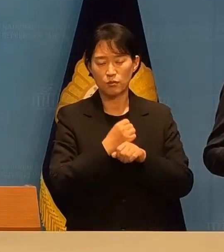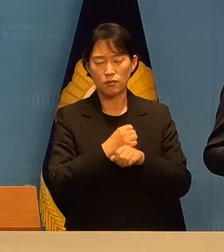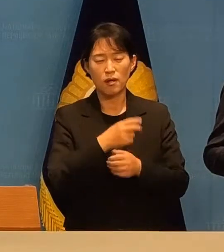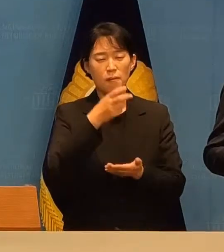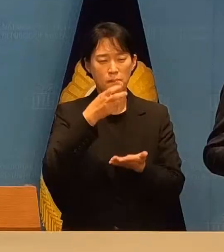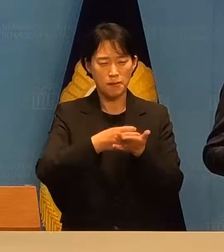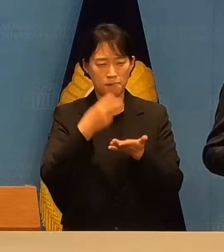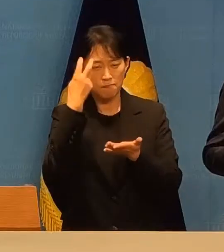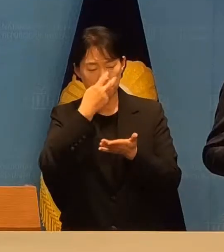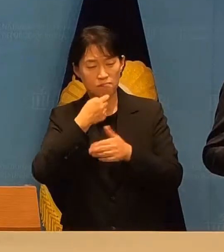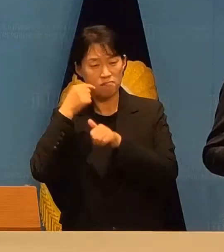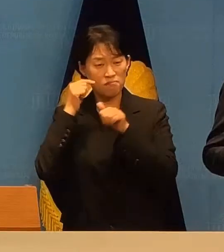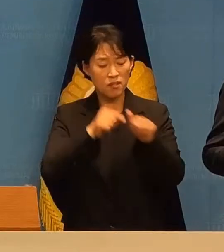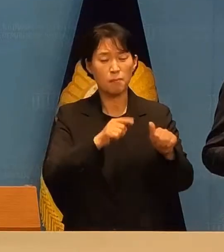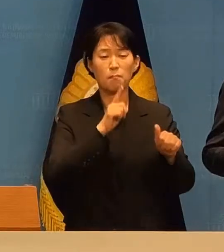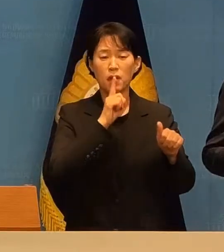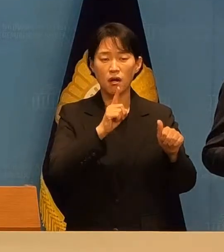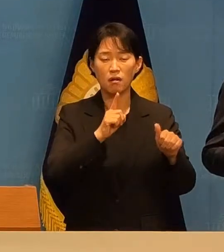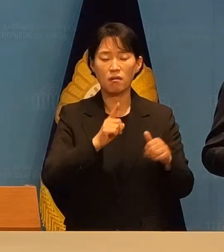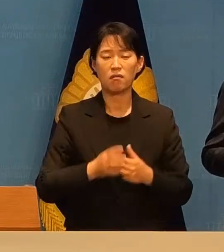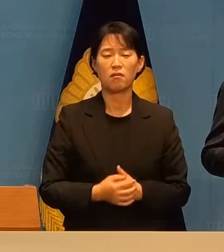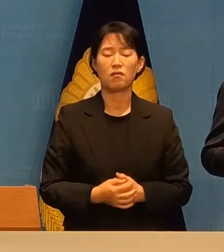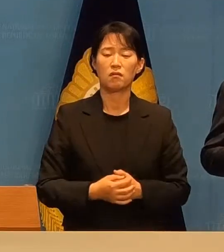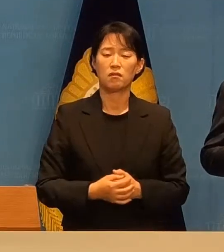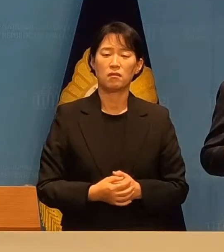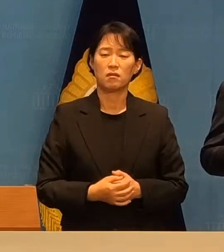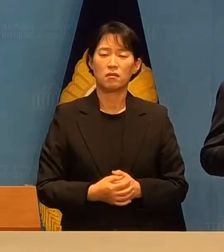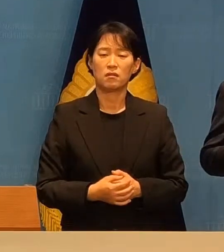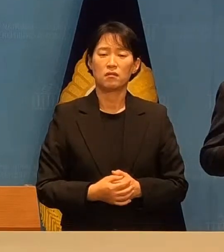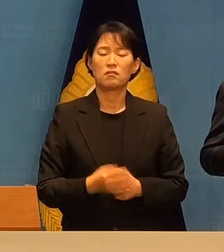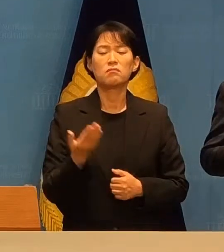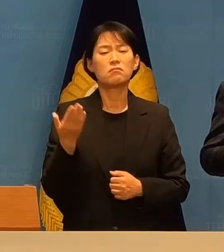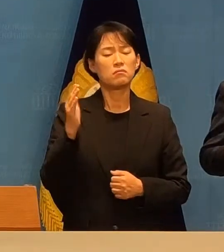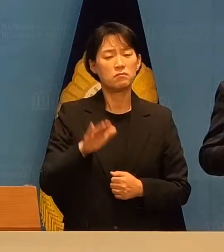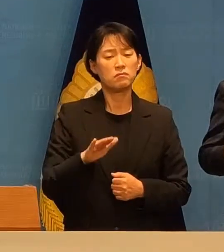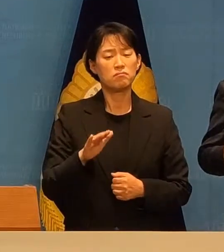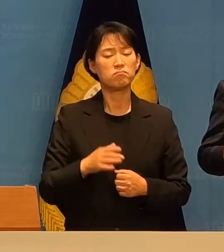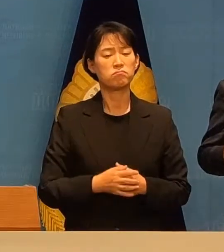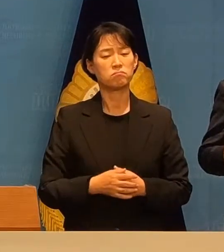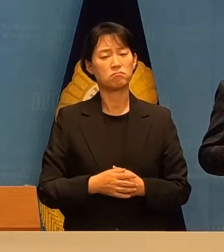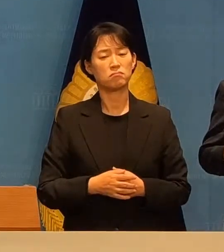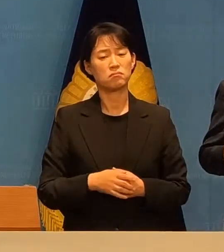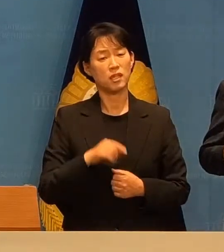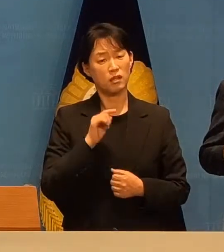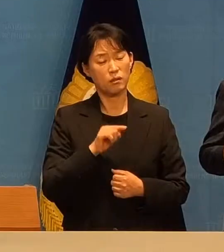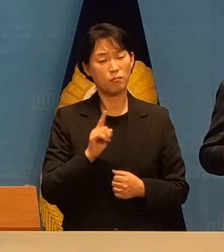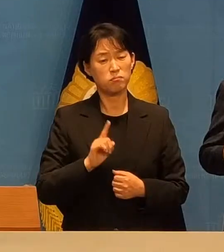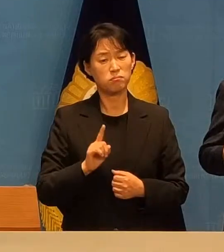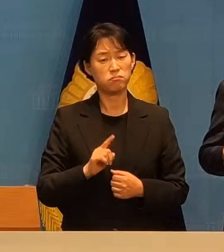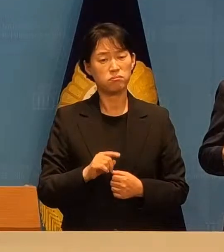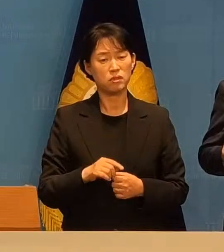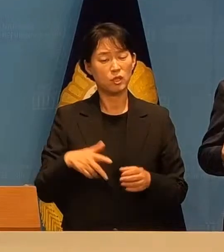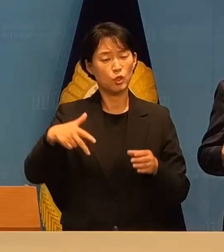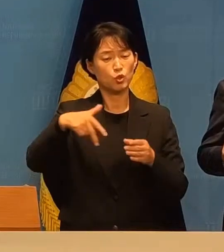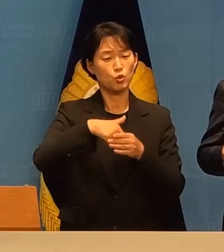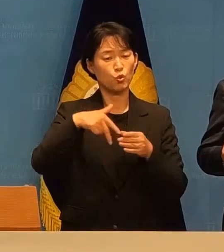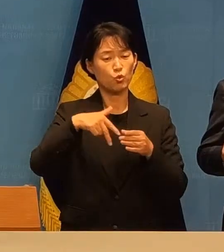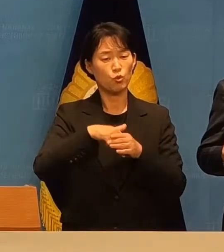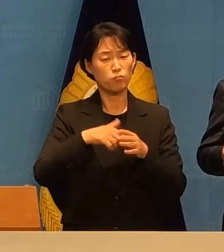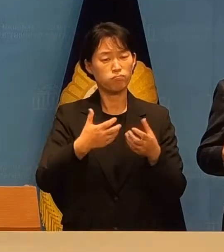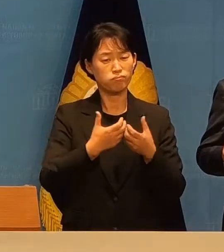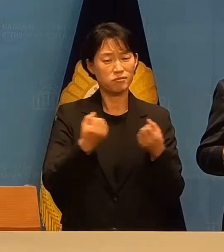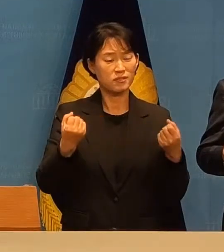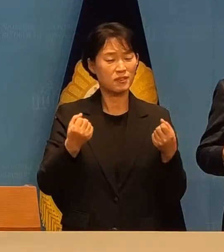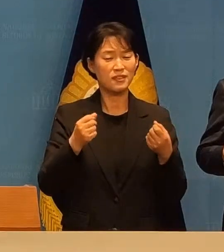수단을 검토하라, 이렇게 지시를 했습니다. 그런데 이것은 종교 분리에 대한